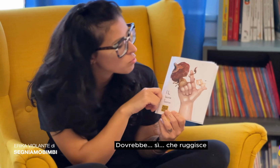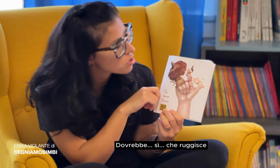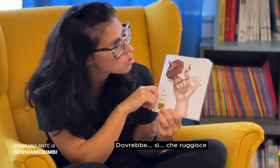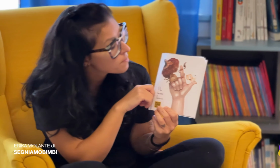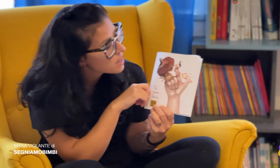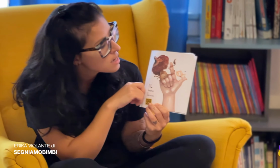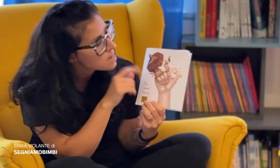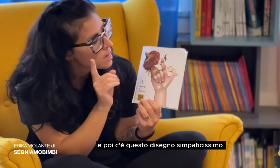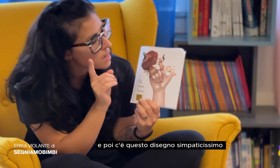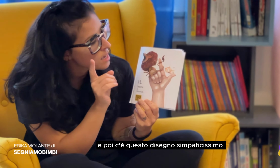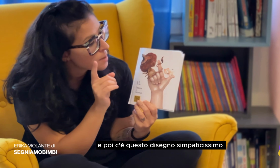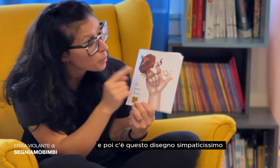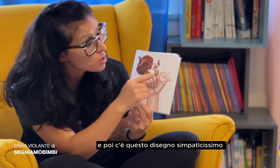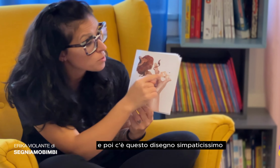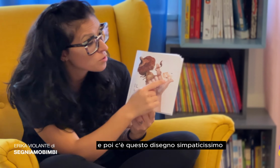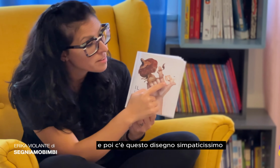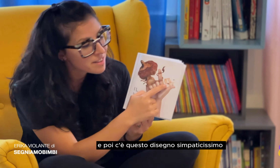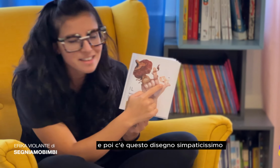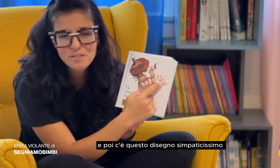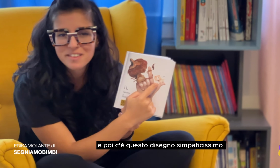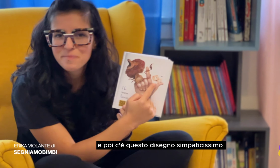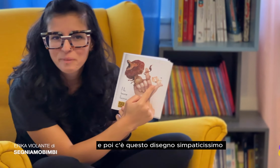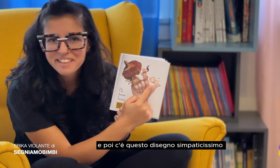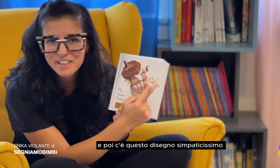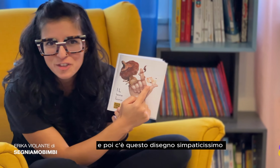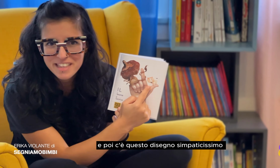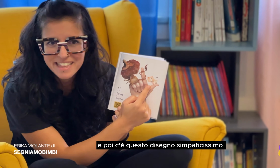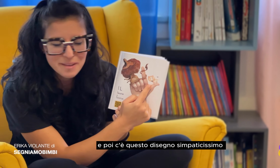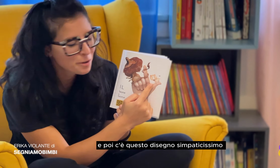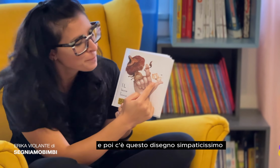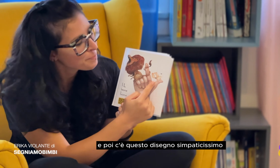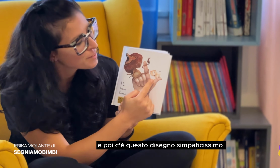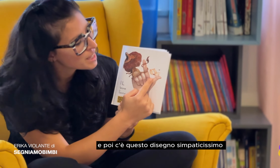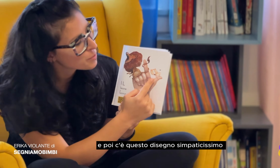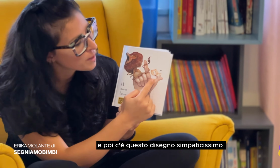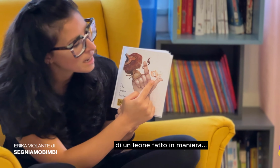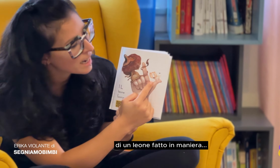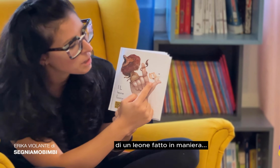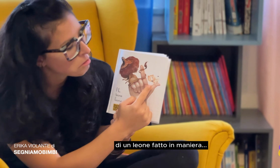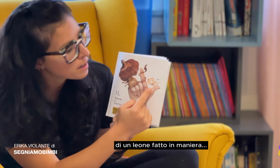ruggisce. E poi c'è questo disegno simpaticissimo di un leone